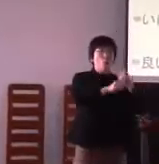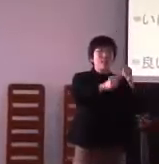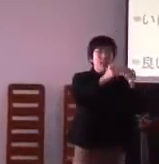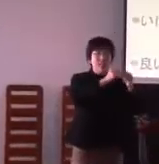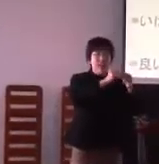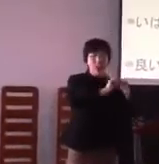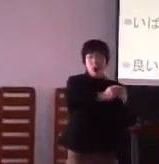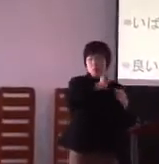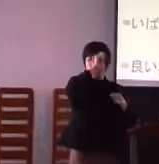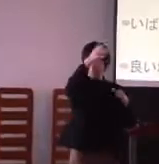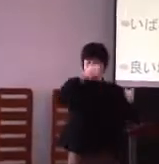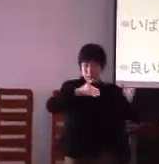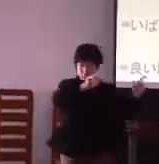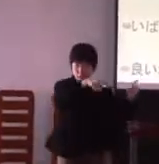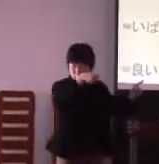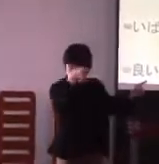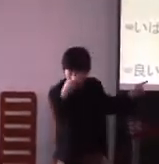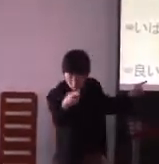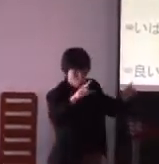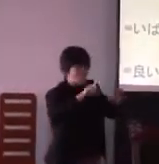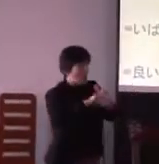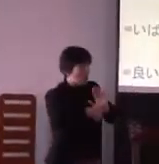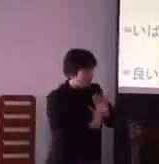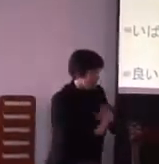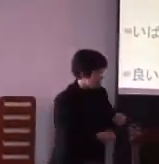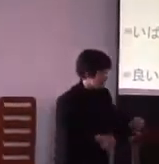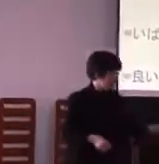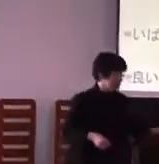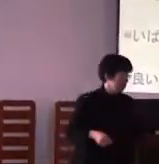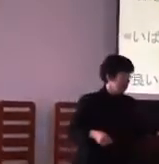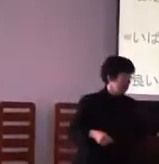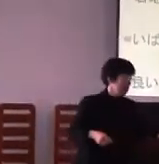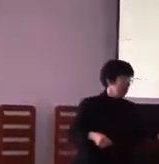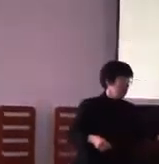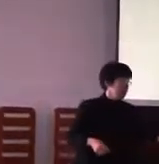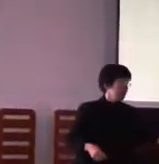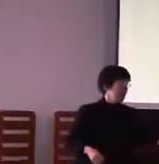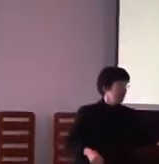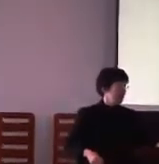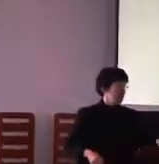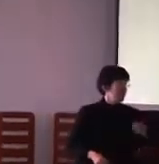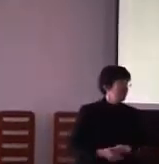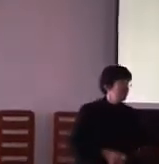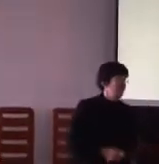か。種を道端にパッと落ちた場合はどうなったでしょう。